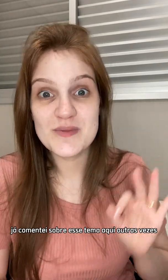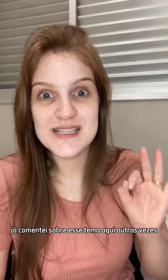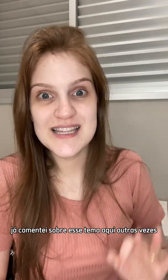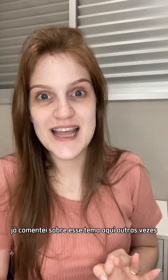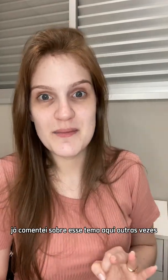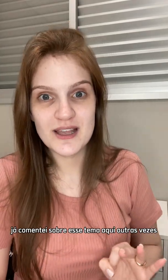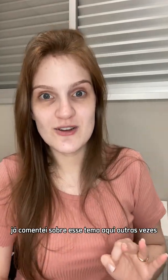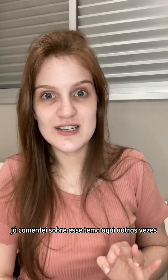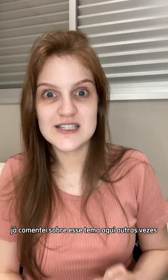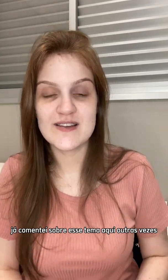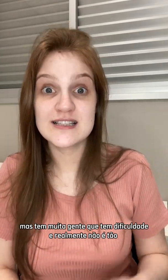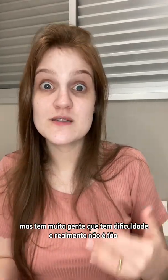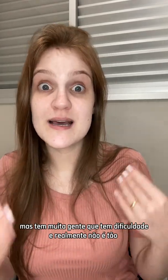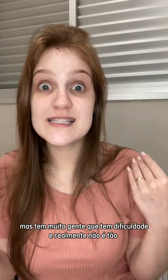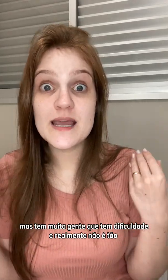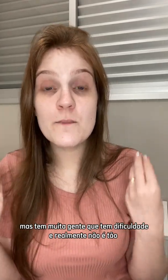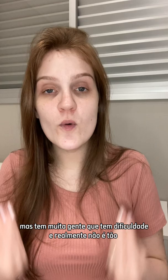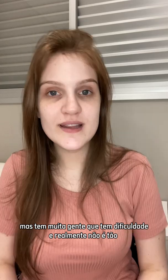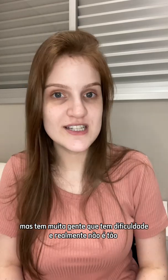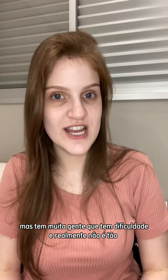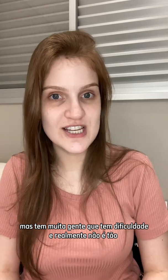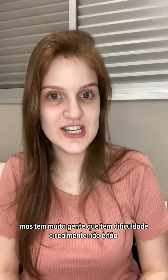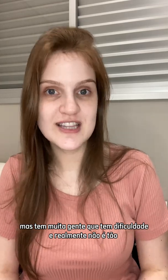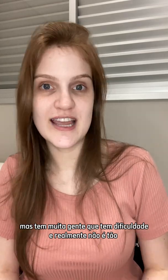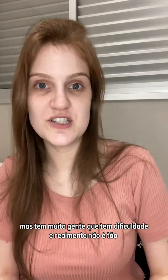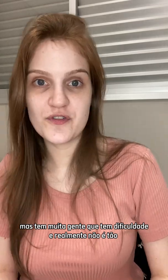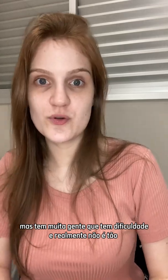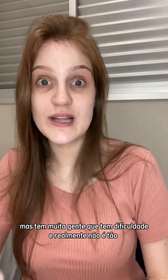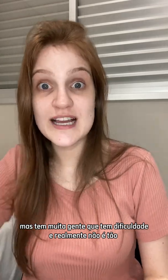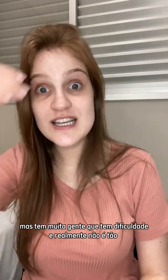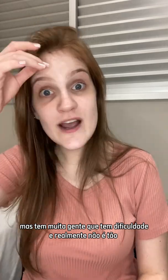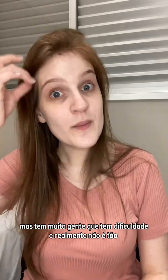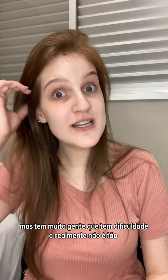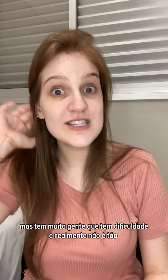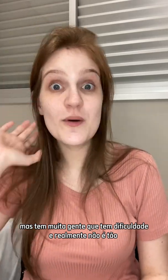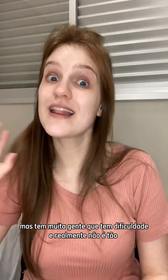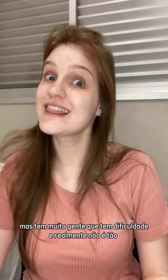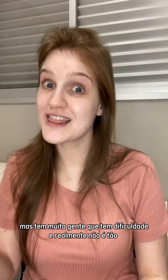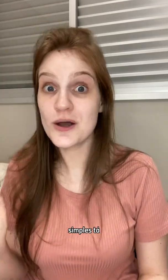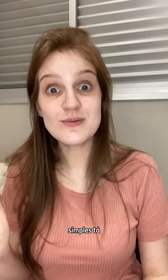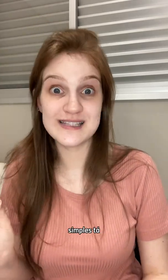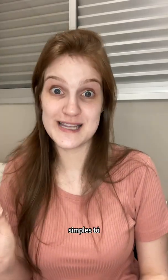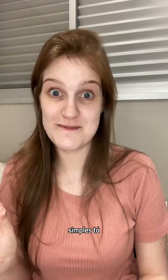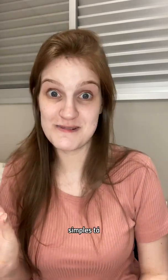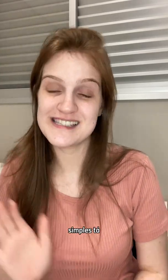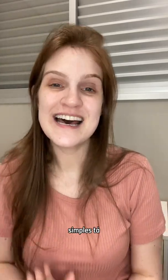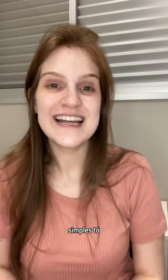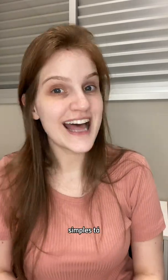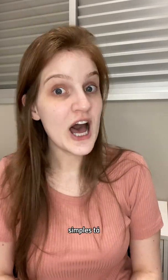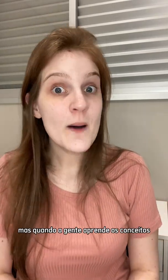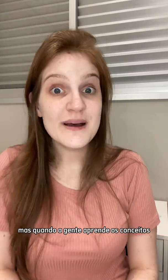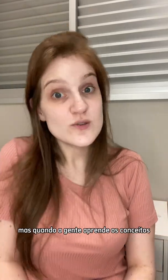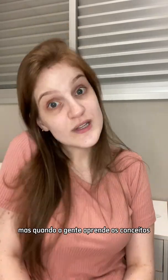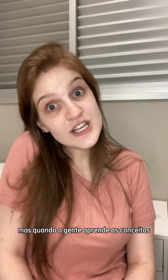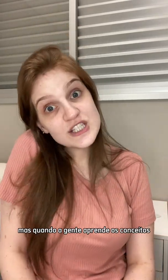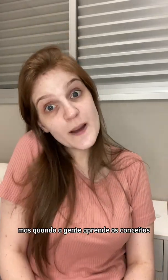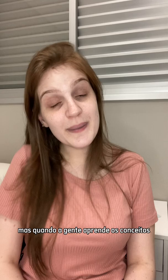esse tema aqui outras vezes, mas tem muita gente que tem dificuldade, realmente não é tão simples, tá? Mas quando a gente aprende